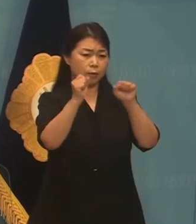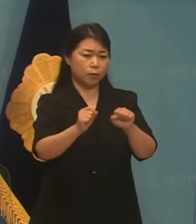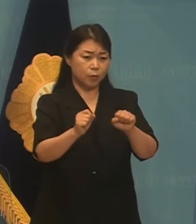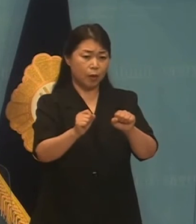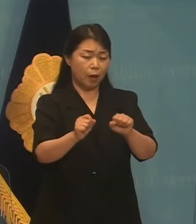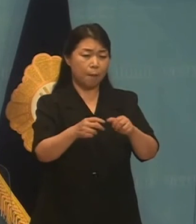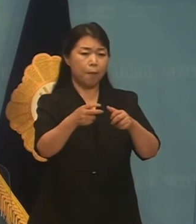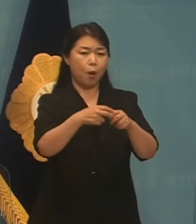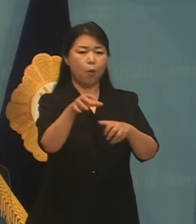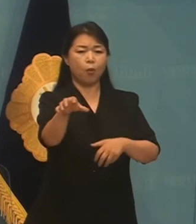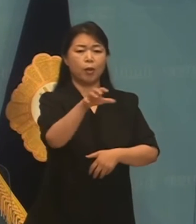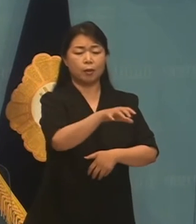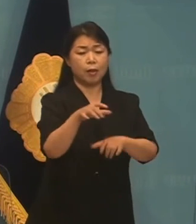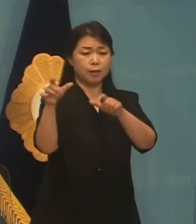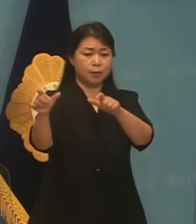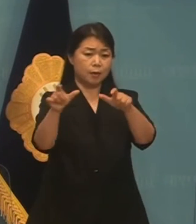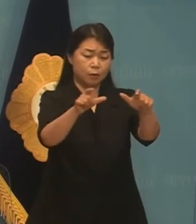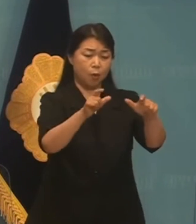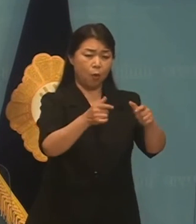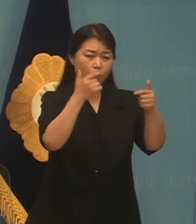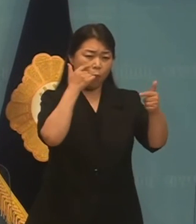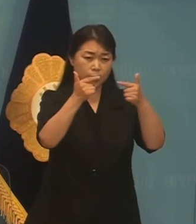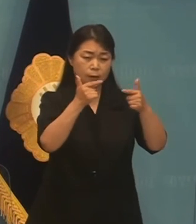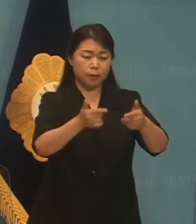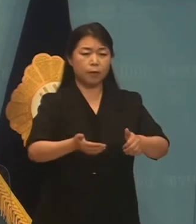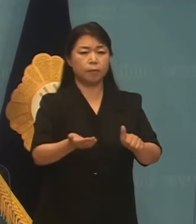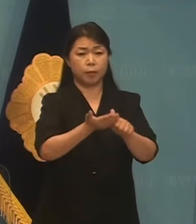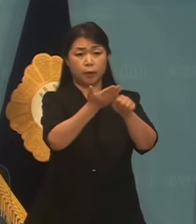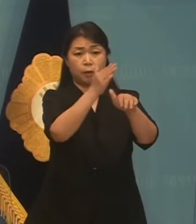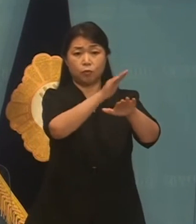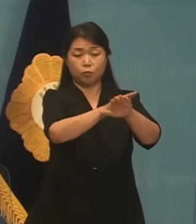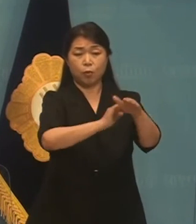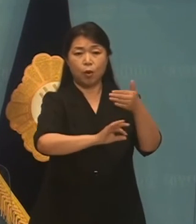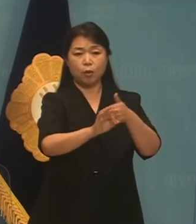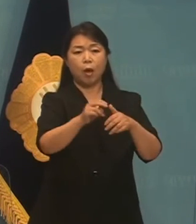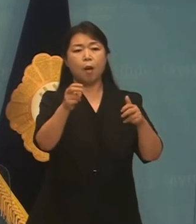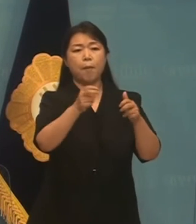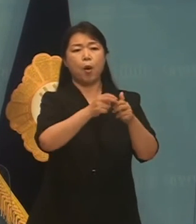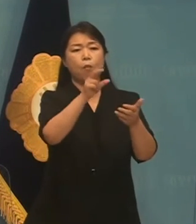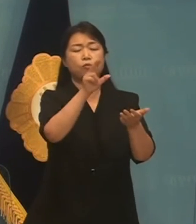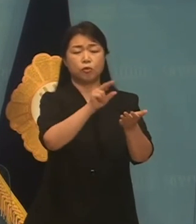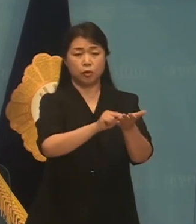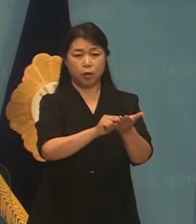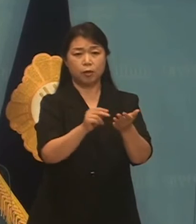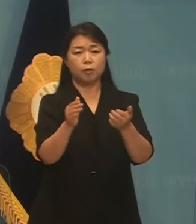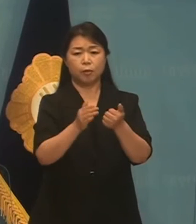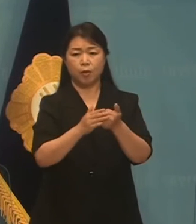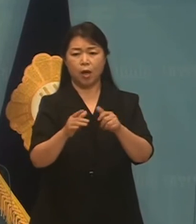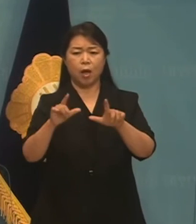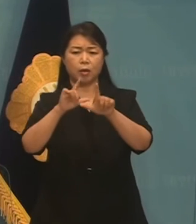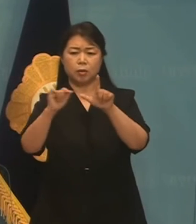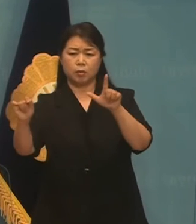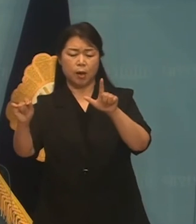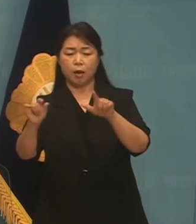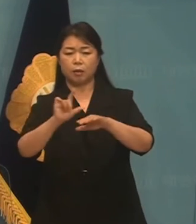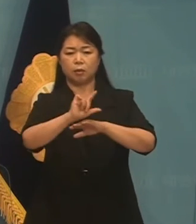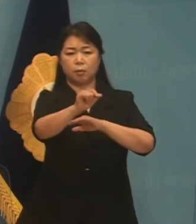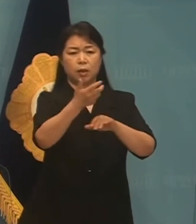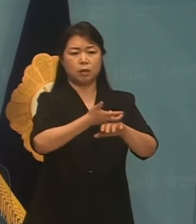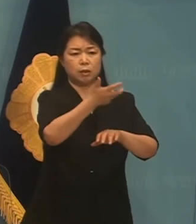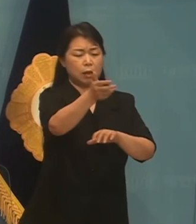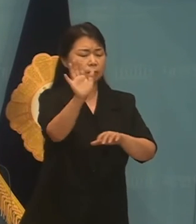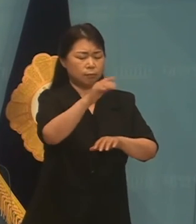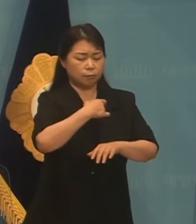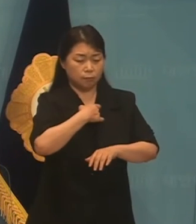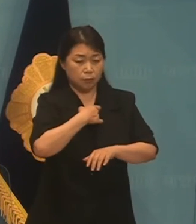병원을 지역별로 확실히 육성하면 병원 문제로 지방으로 이사가지